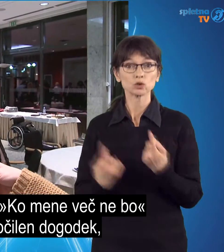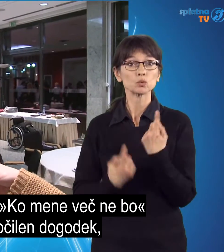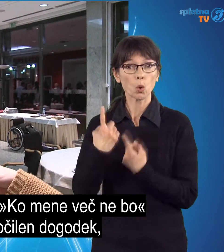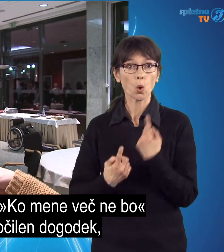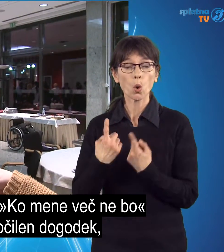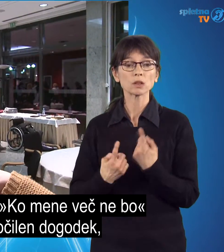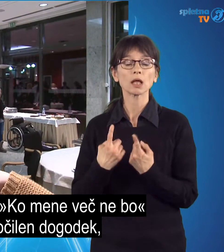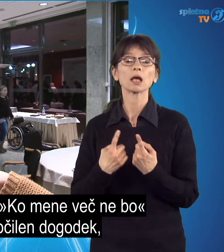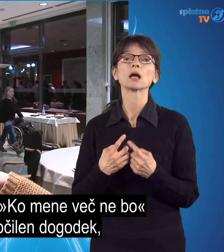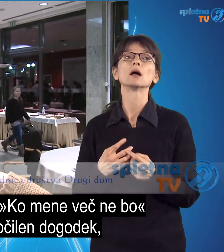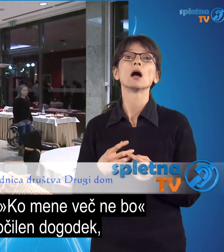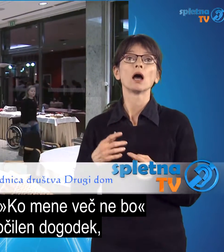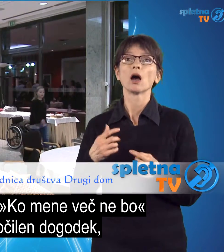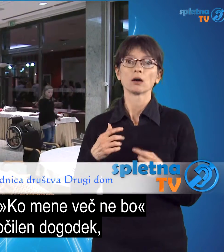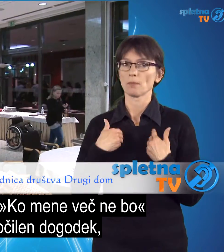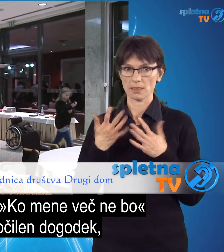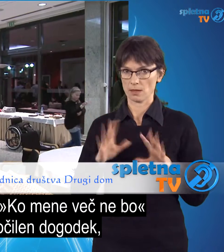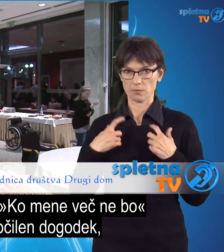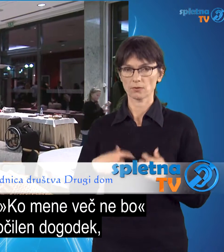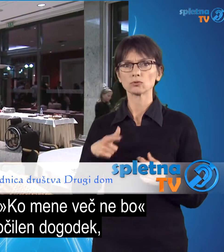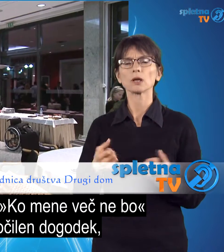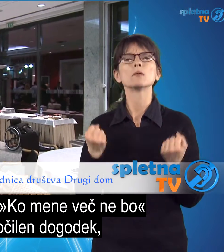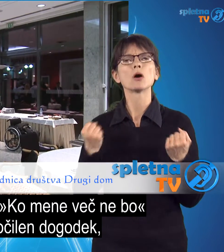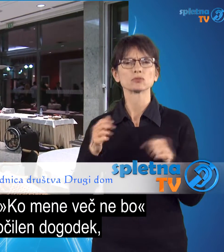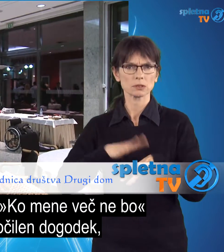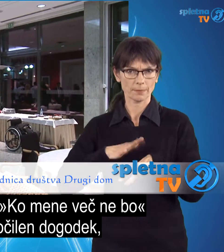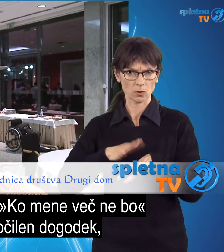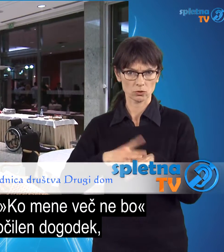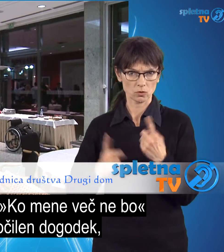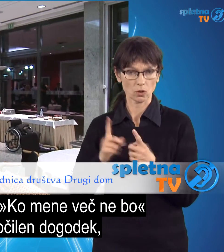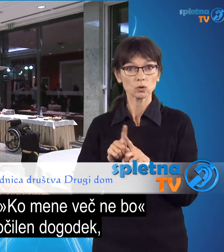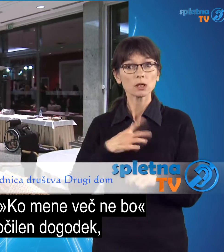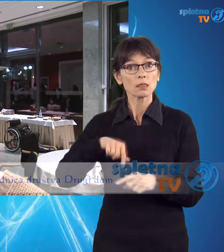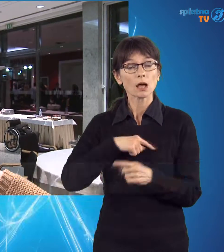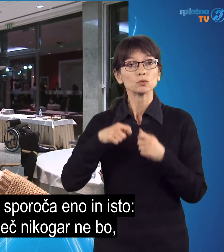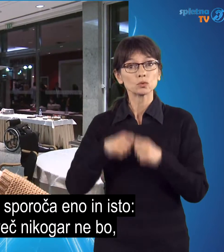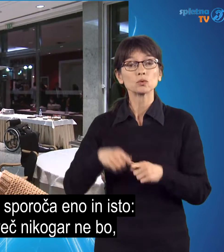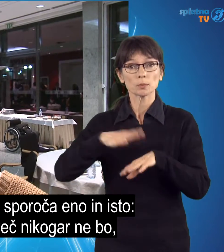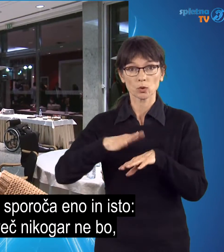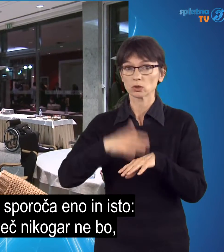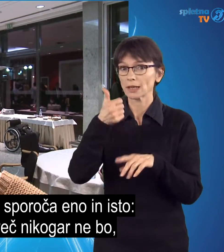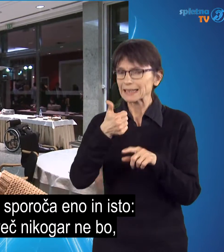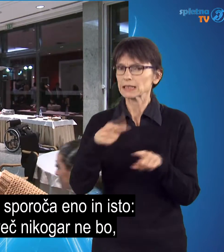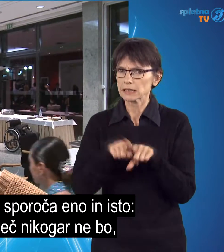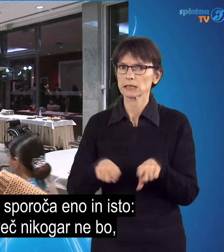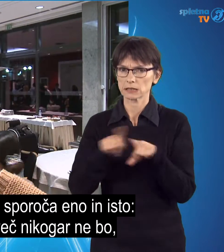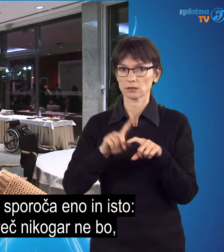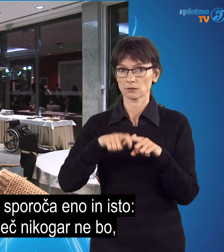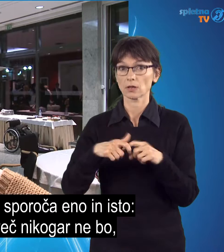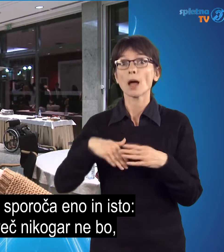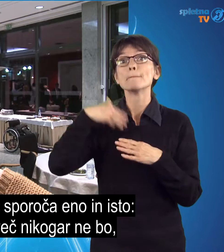Današnji dogodek, Ko mene več ne bo, je zelo sporočilen dogodek. Tudi naše društvo sporoča eno in